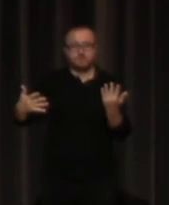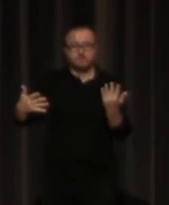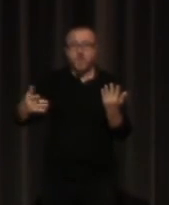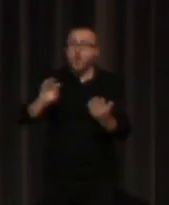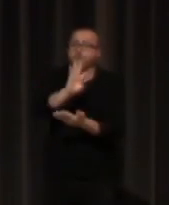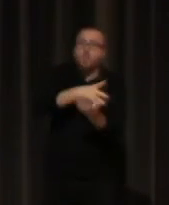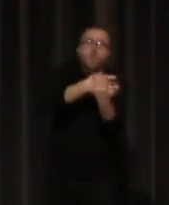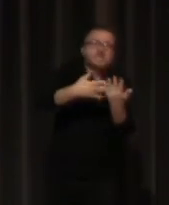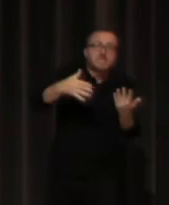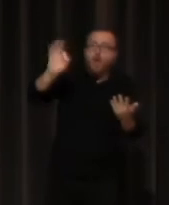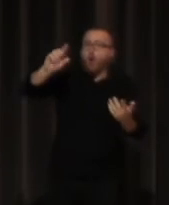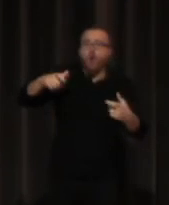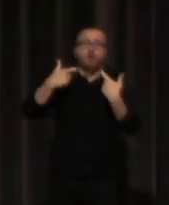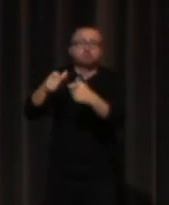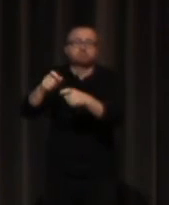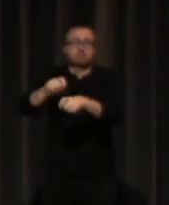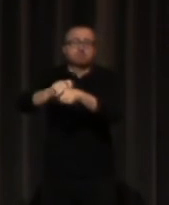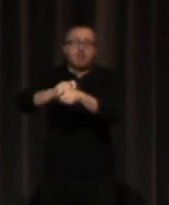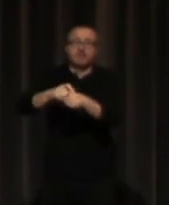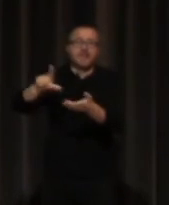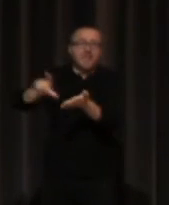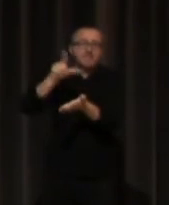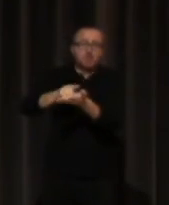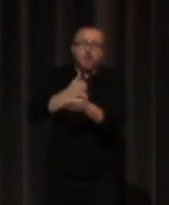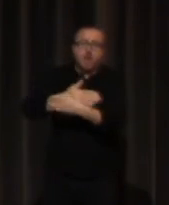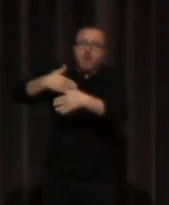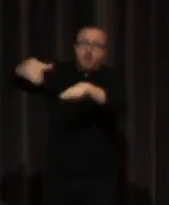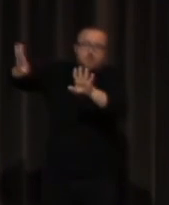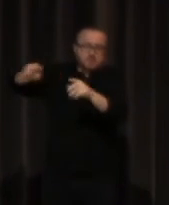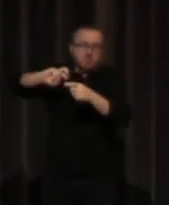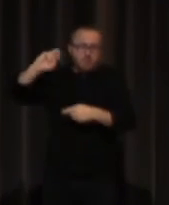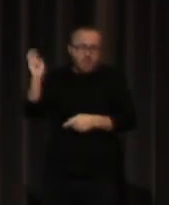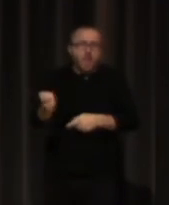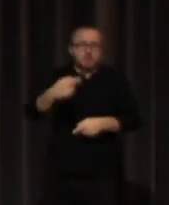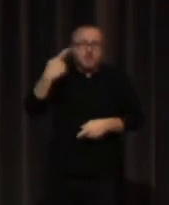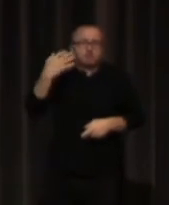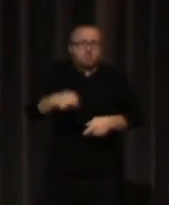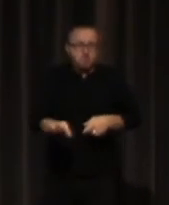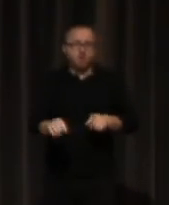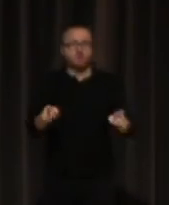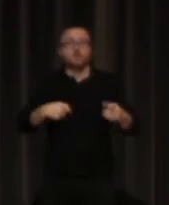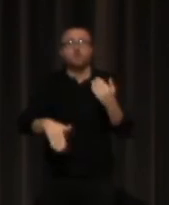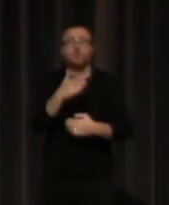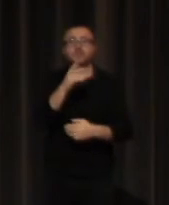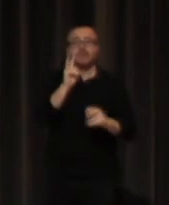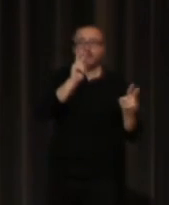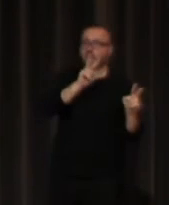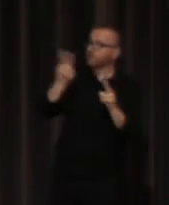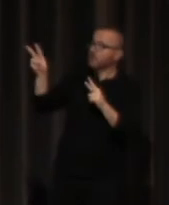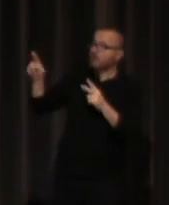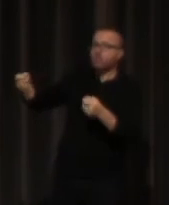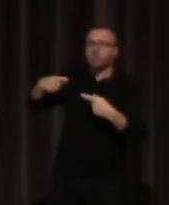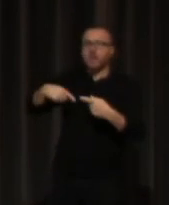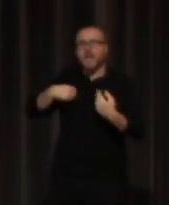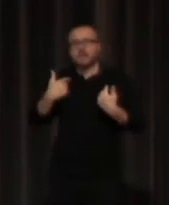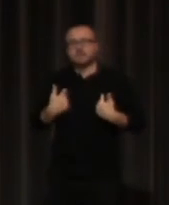literària. Funcionen com aquesta fotografia, és a dir, que hi ha un element intercalat entre nosaltres i